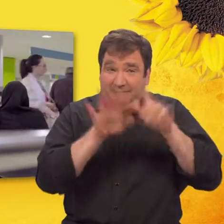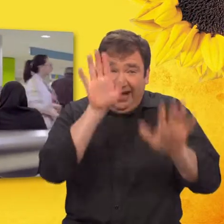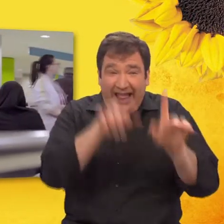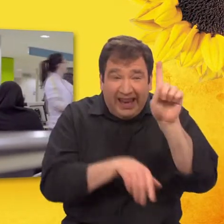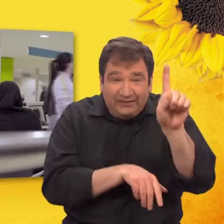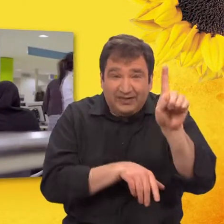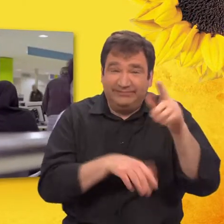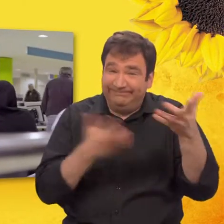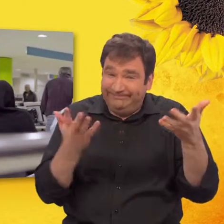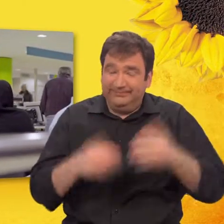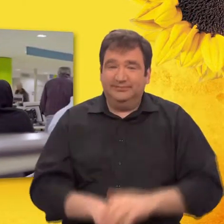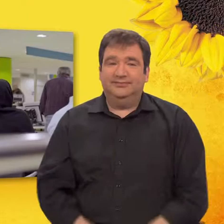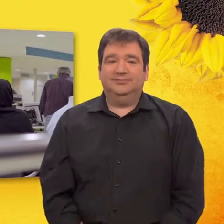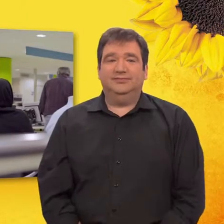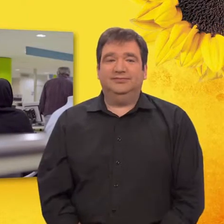Luxembourg.